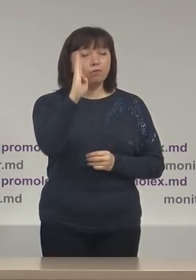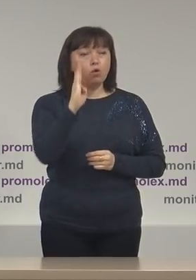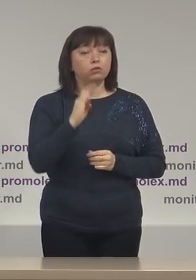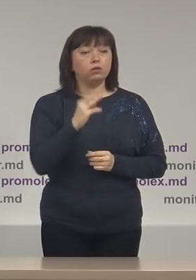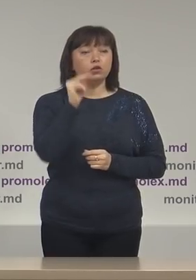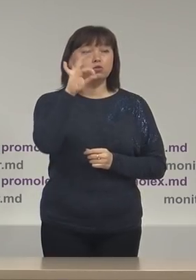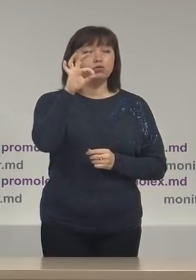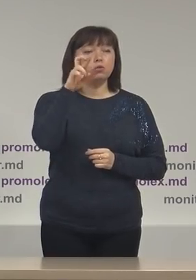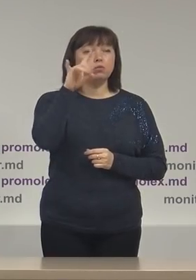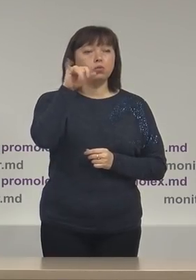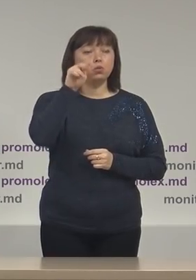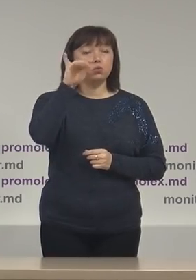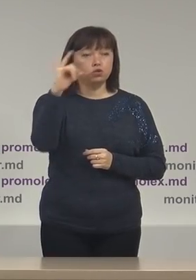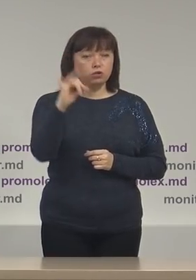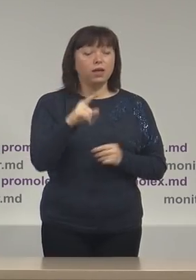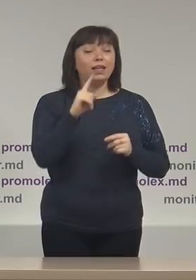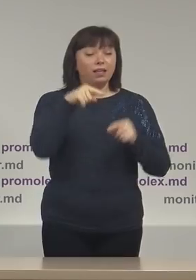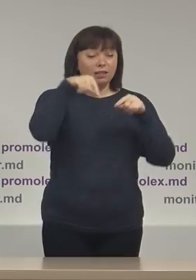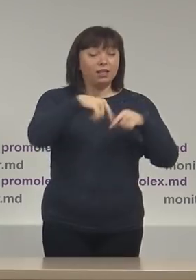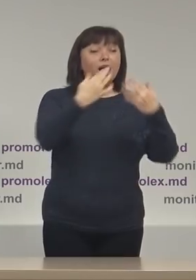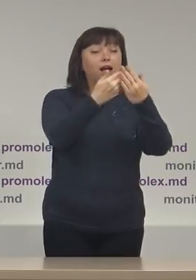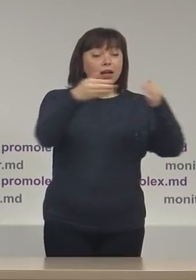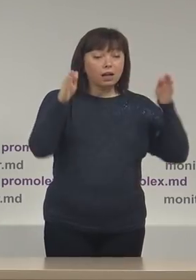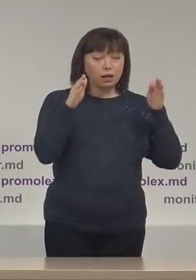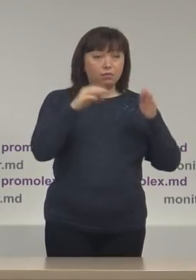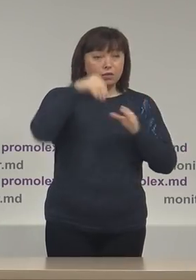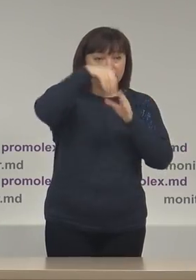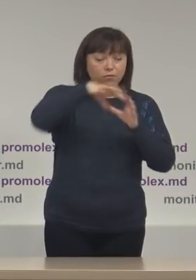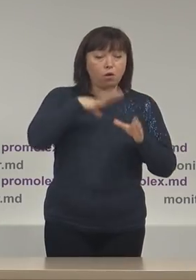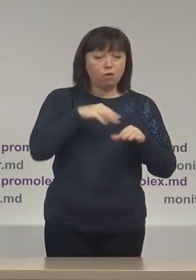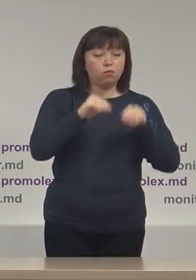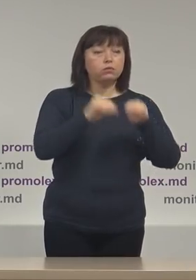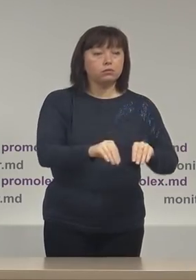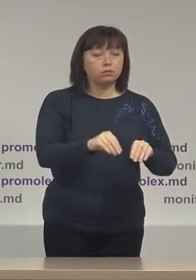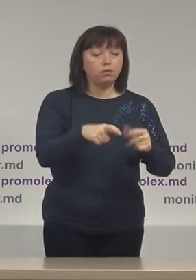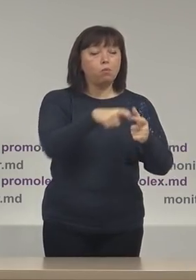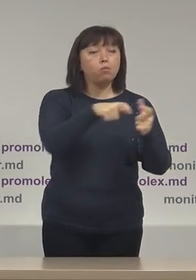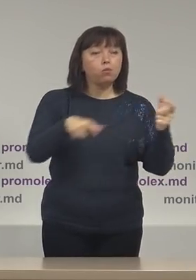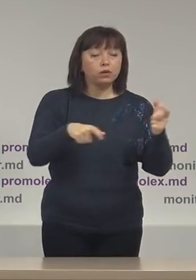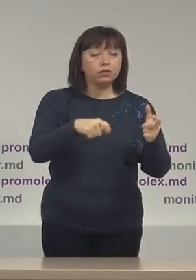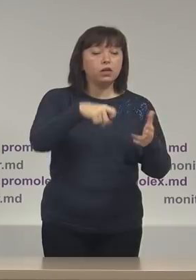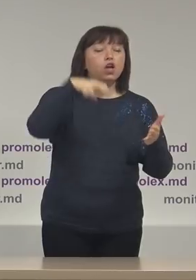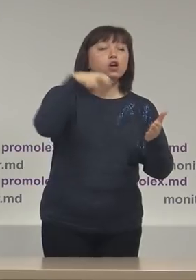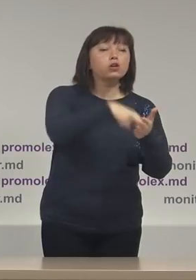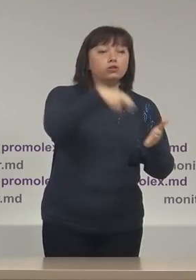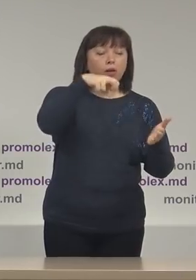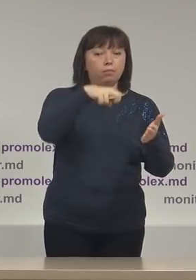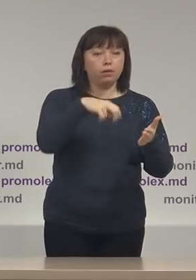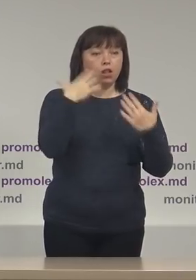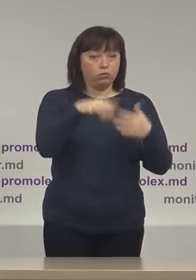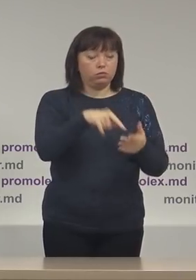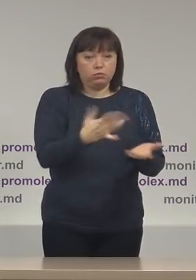Ciobârciu, în cabină de vot a fost lăsat un buletin cu ștampila de vot aplicată,